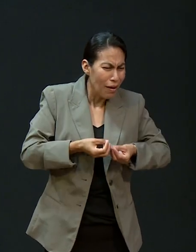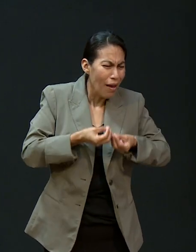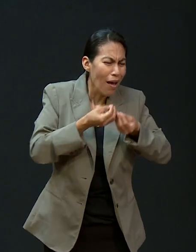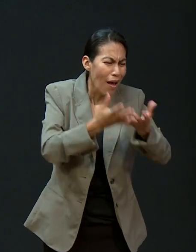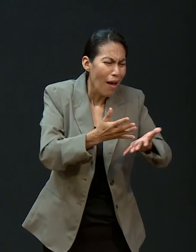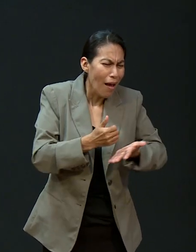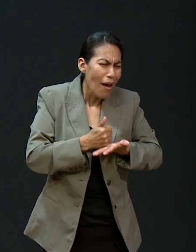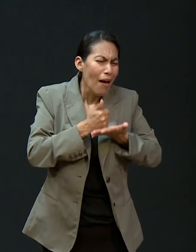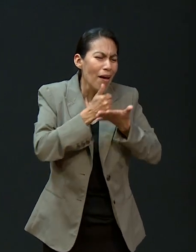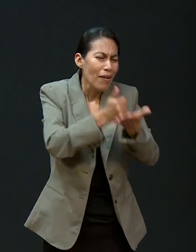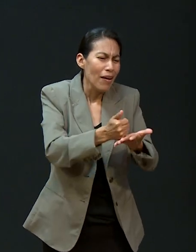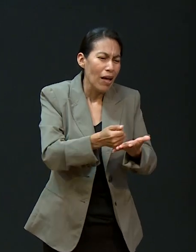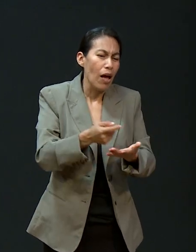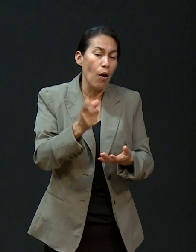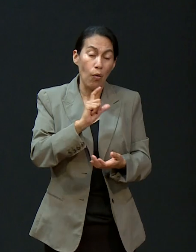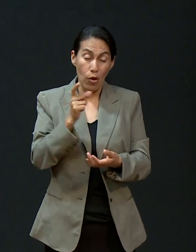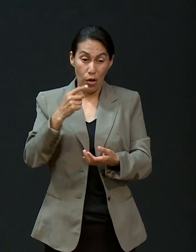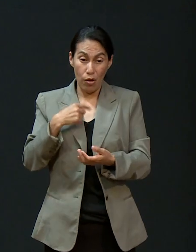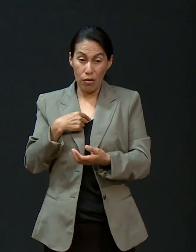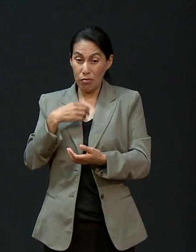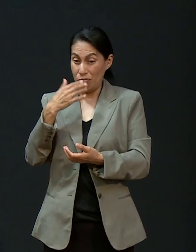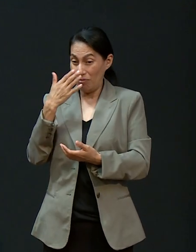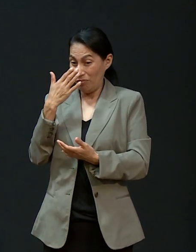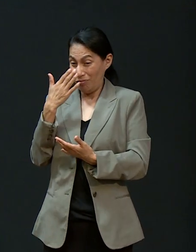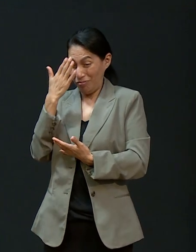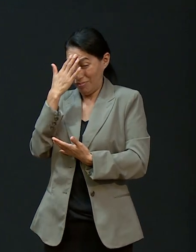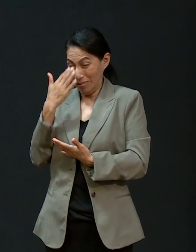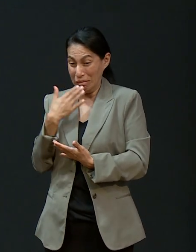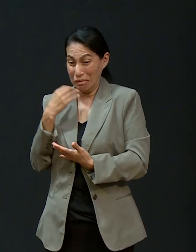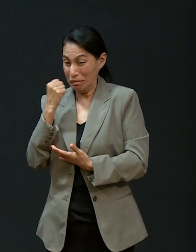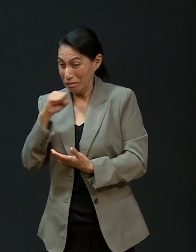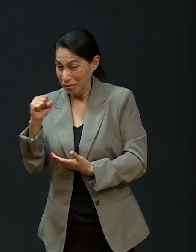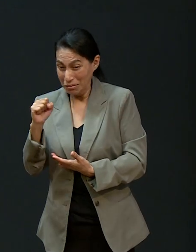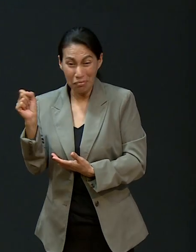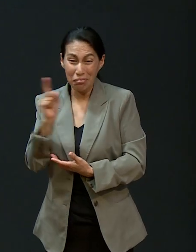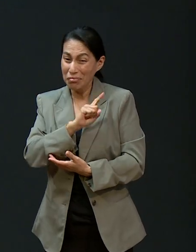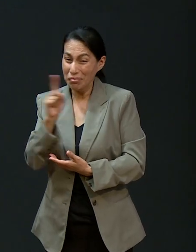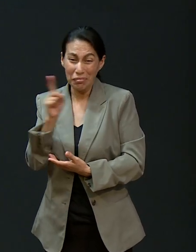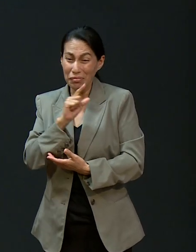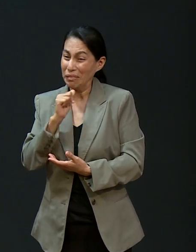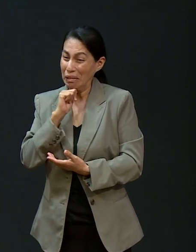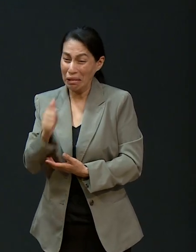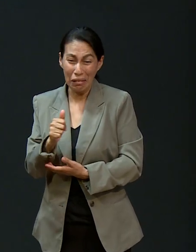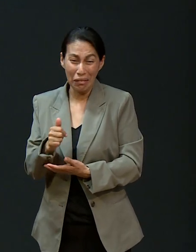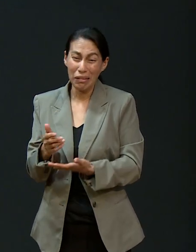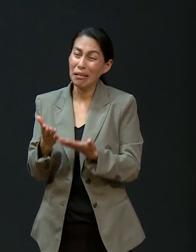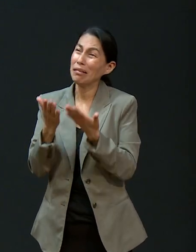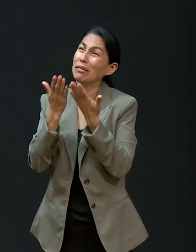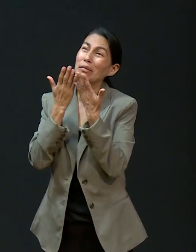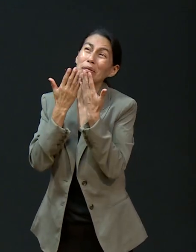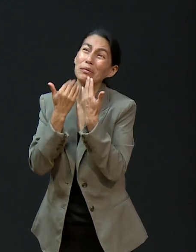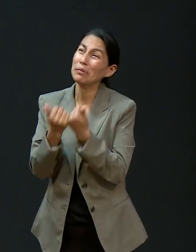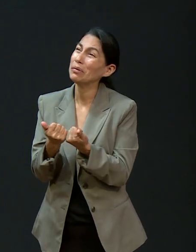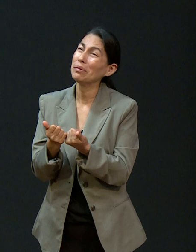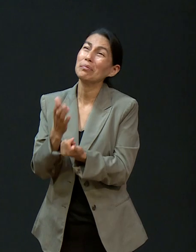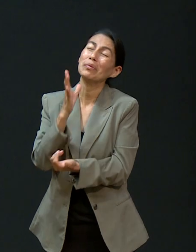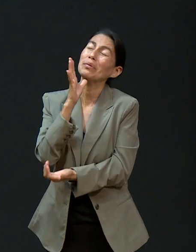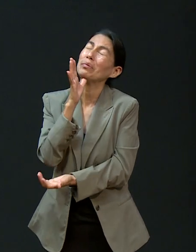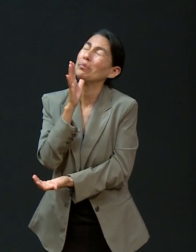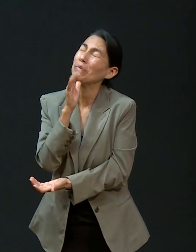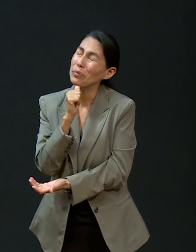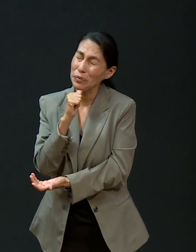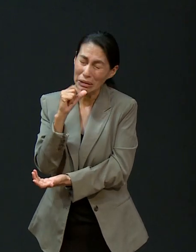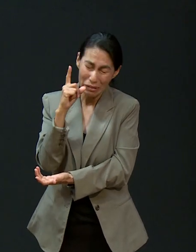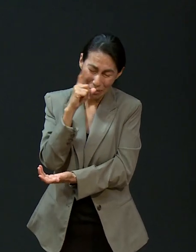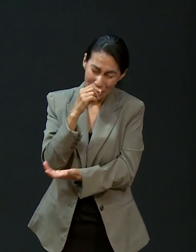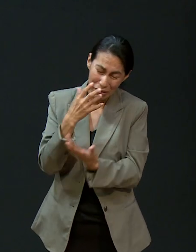capacidades llegaron al límite. Ajá. Y es cuando decimos, ya, no puedo. Exactamente.